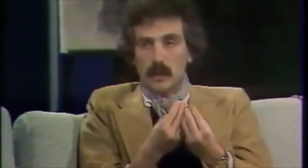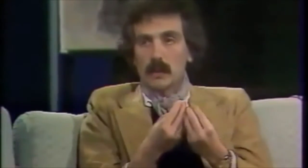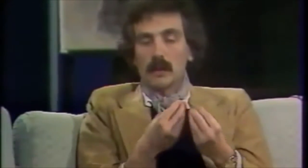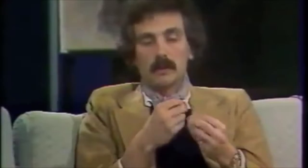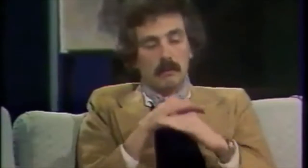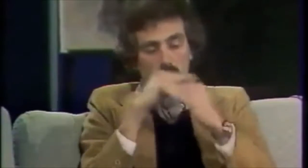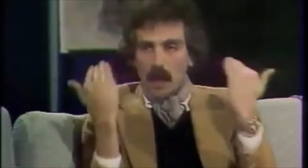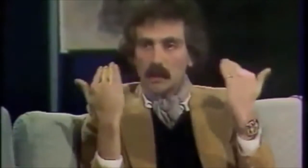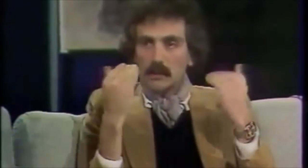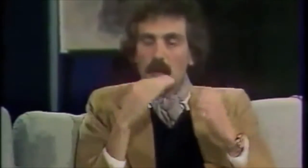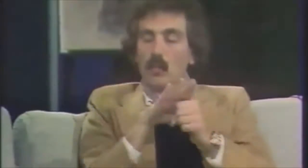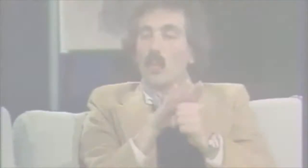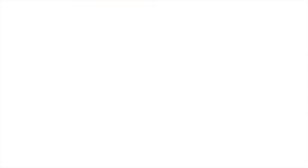Qu'est-ce que ça veut dire, l'expression?